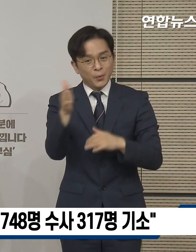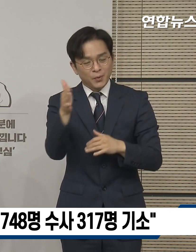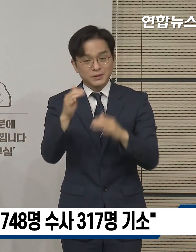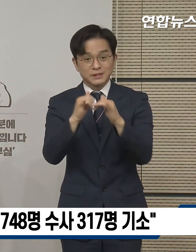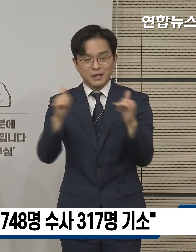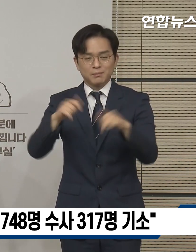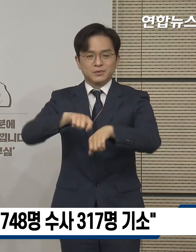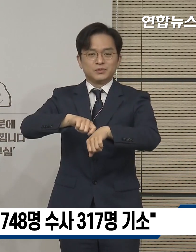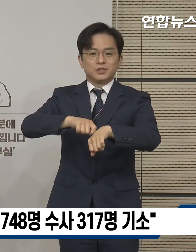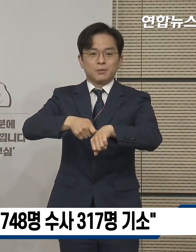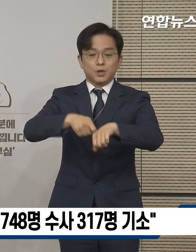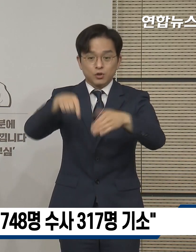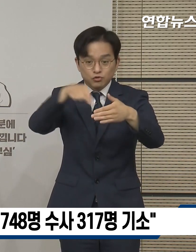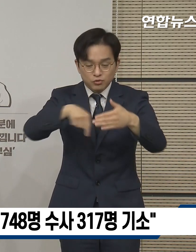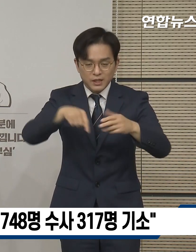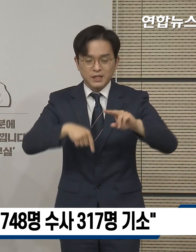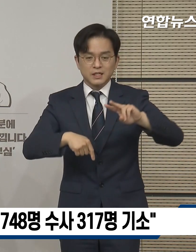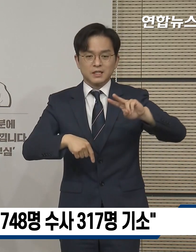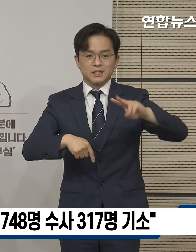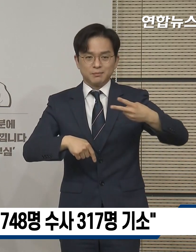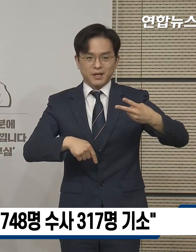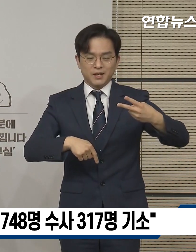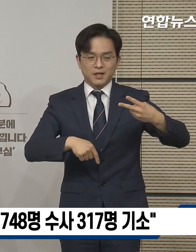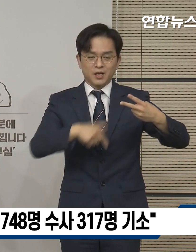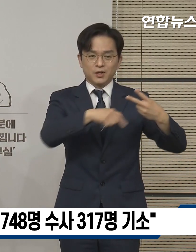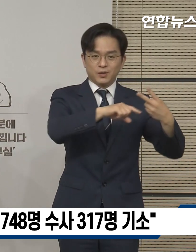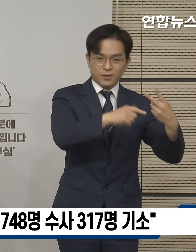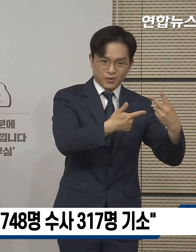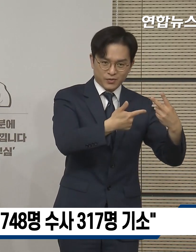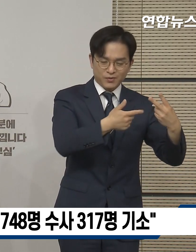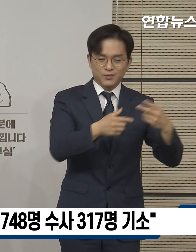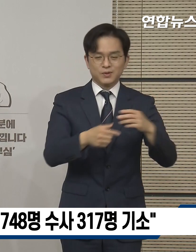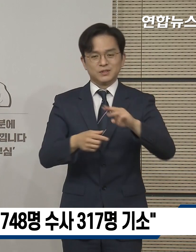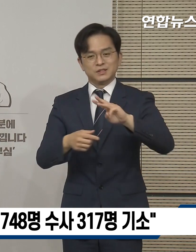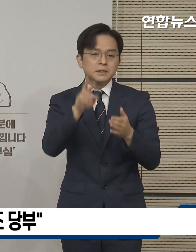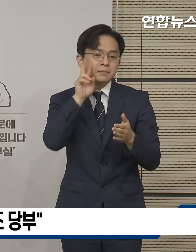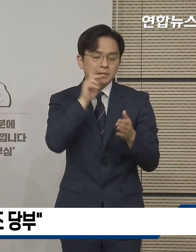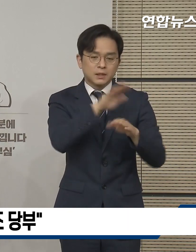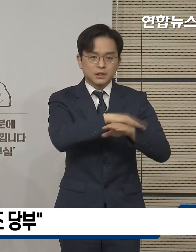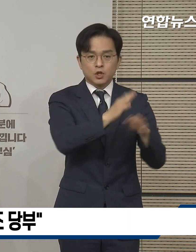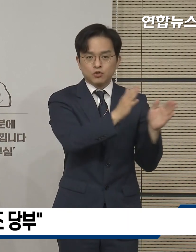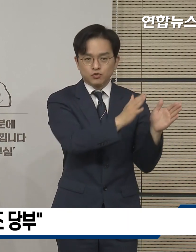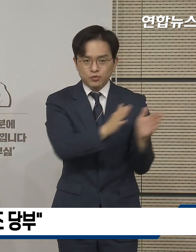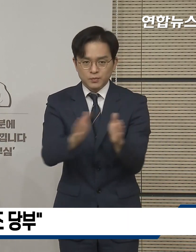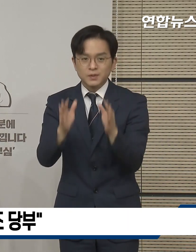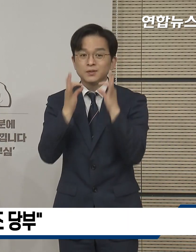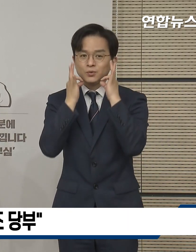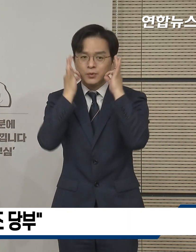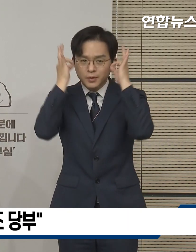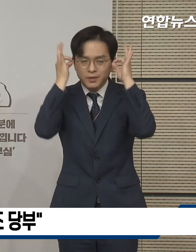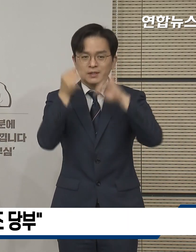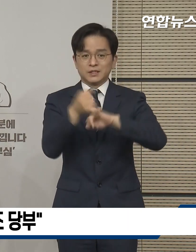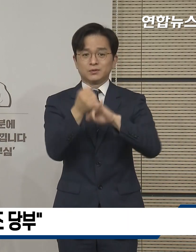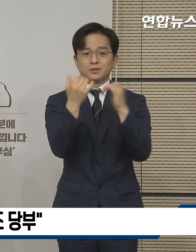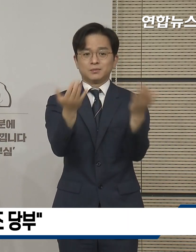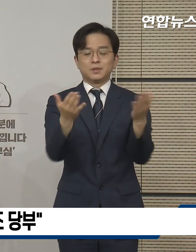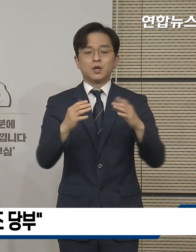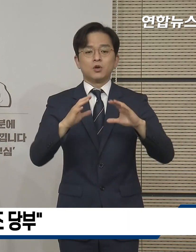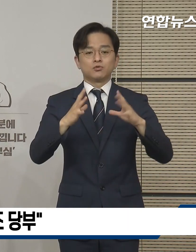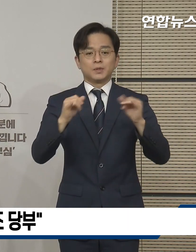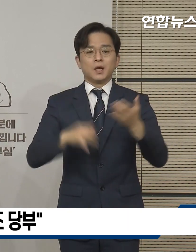중 258건, 317명을 기소한 바 있습니다. 국민 여러분, 특히